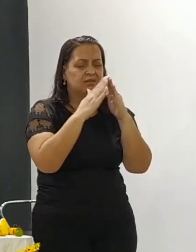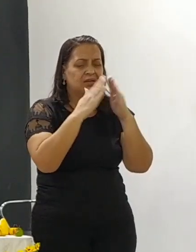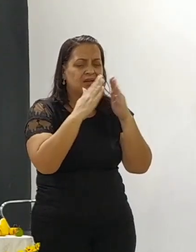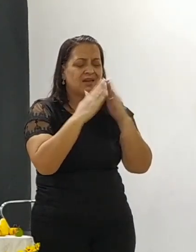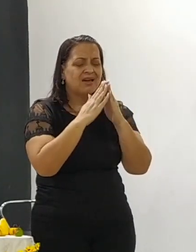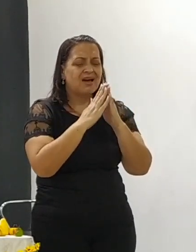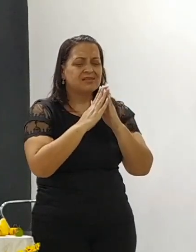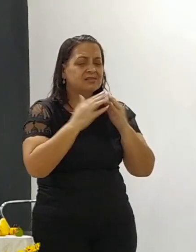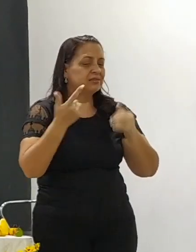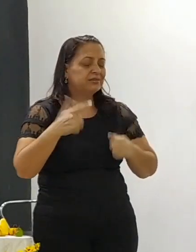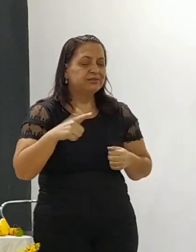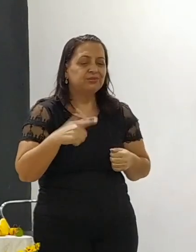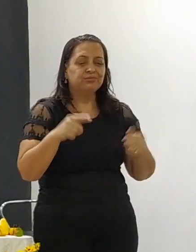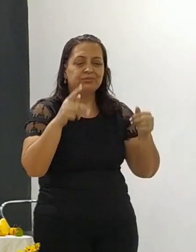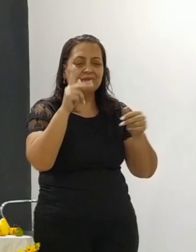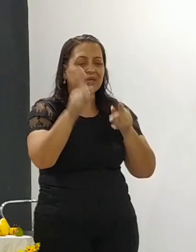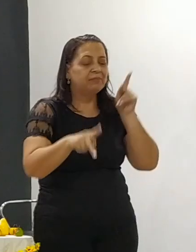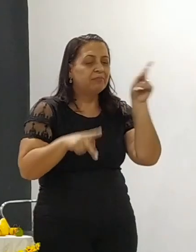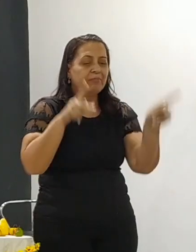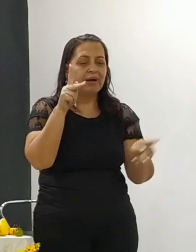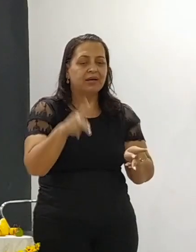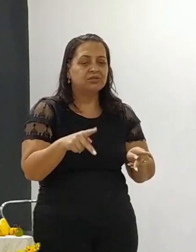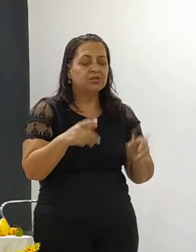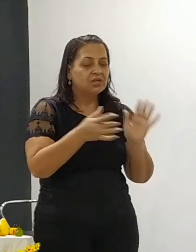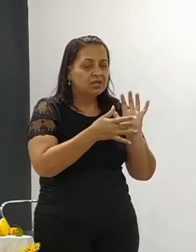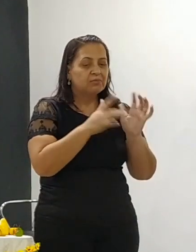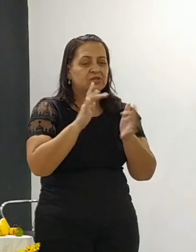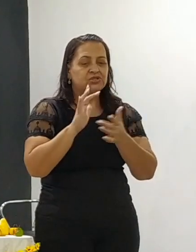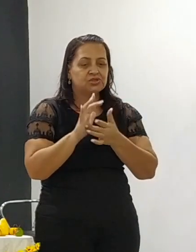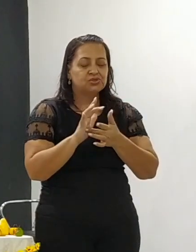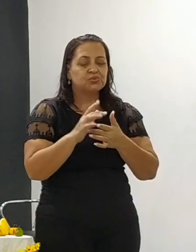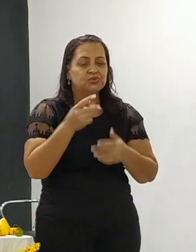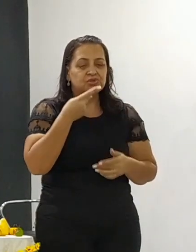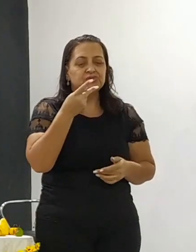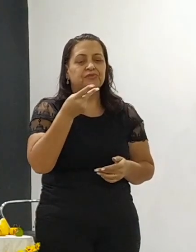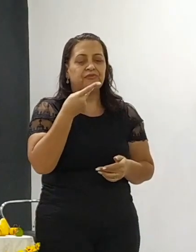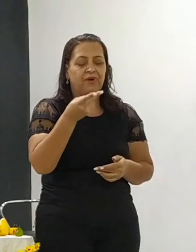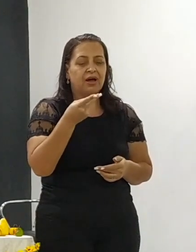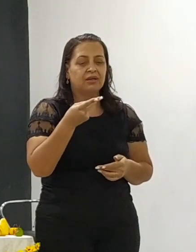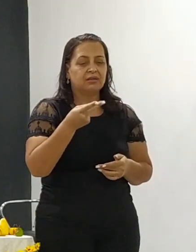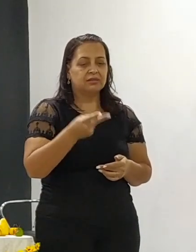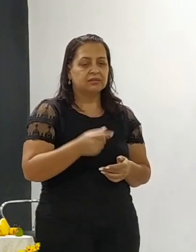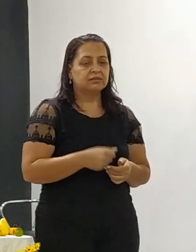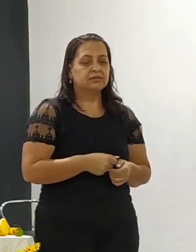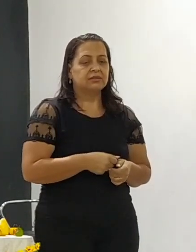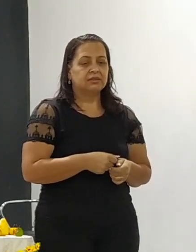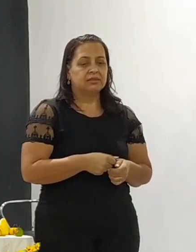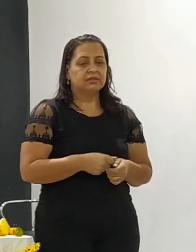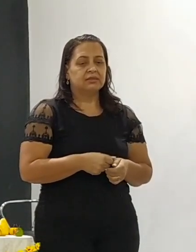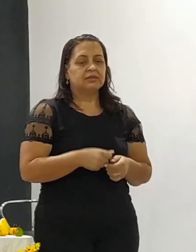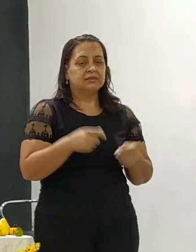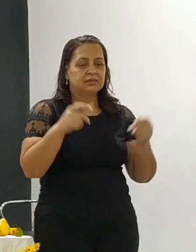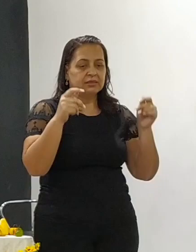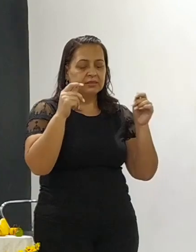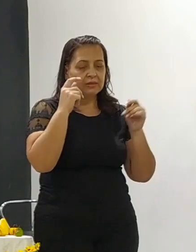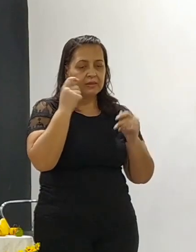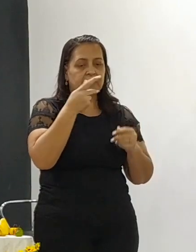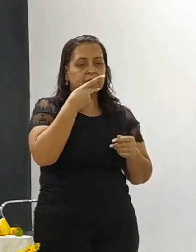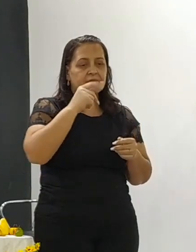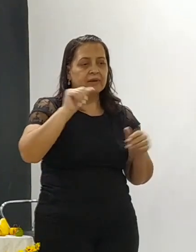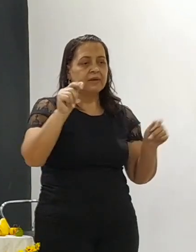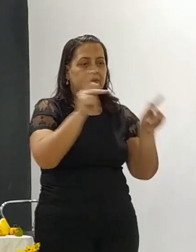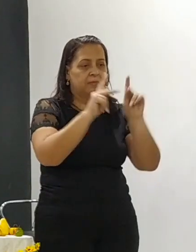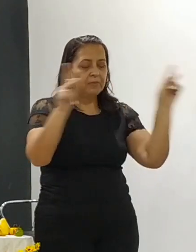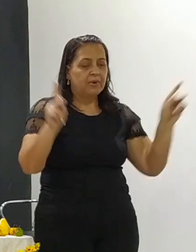paz. Mas Jesus entra naquele lugar e diz para aqueles homens, e está dizendo para você nessa noite: paz